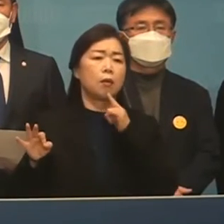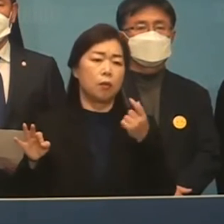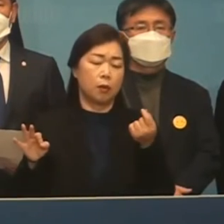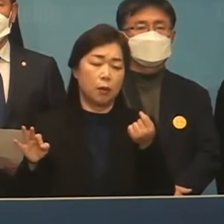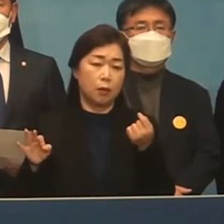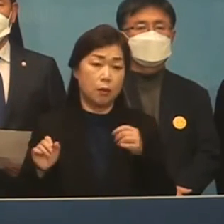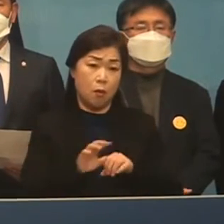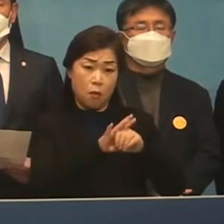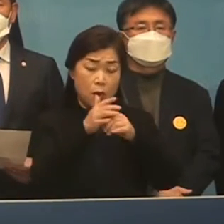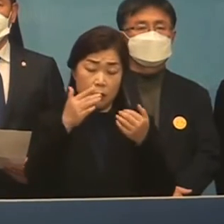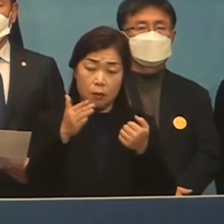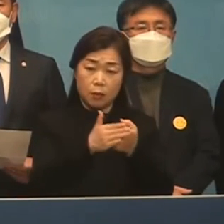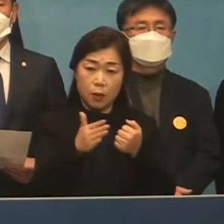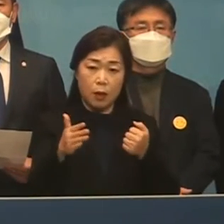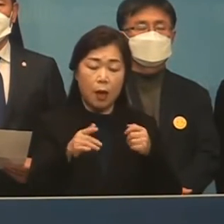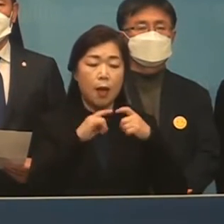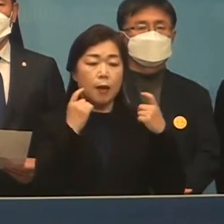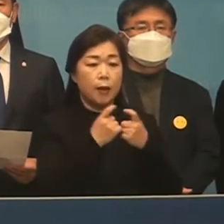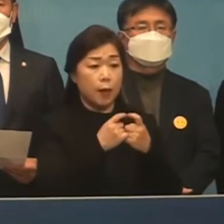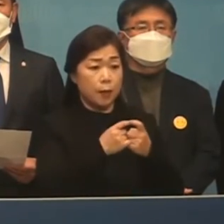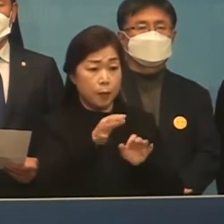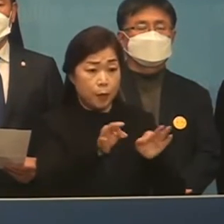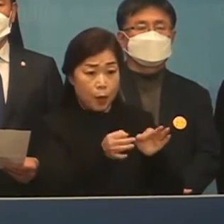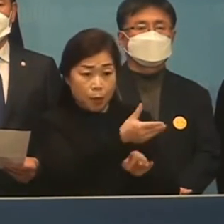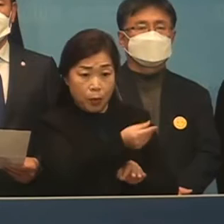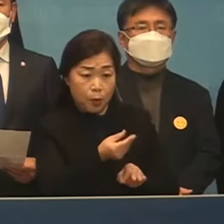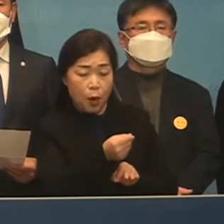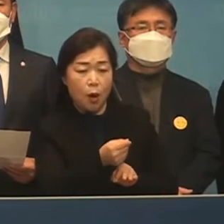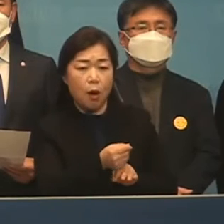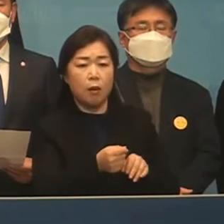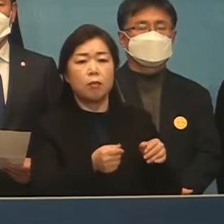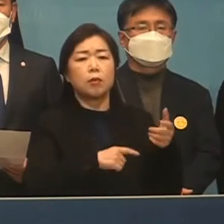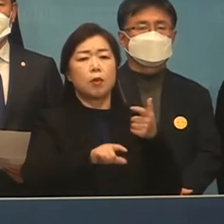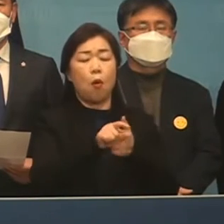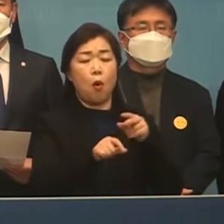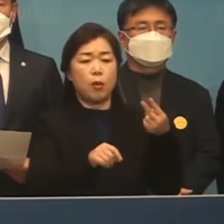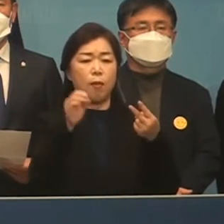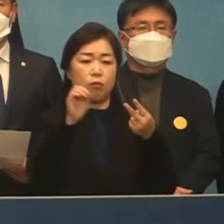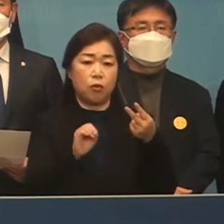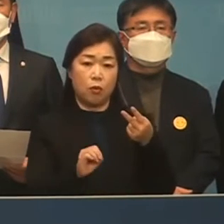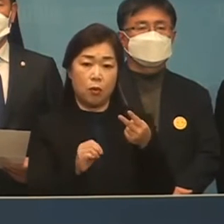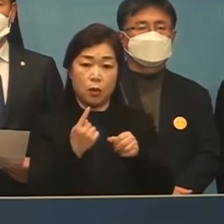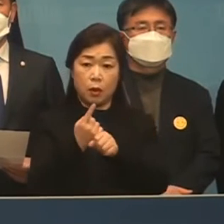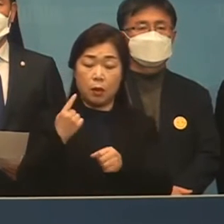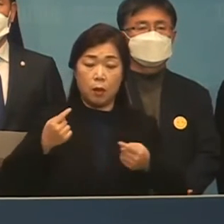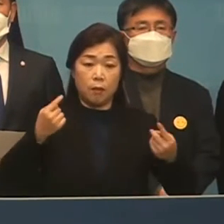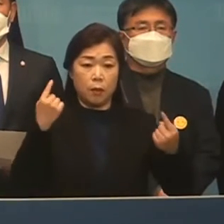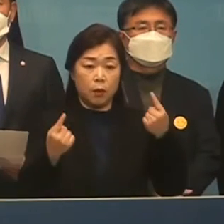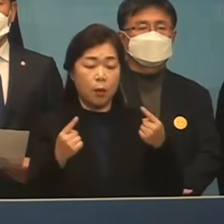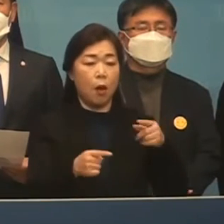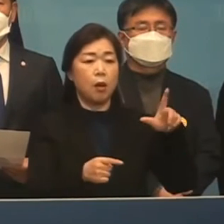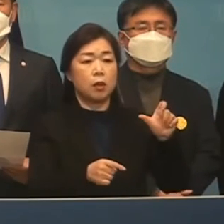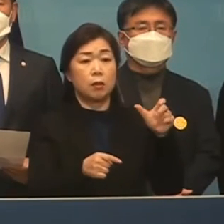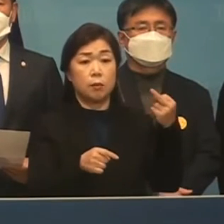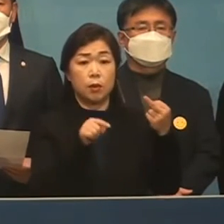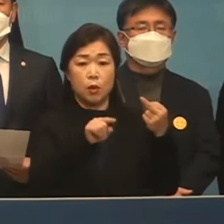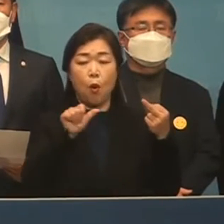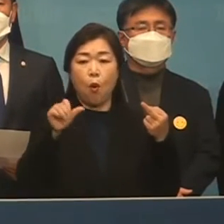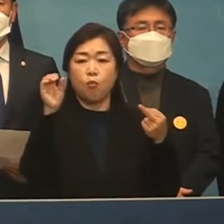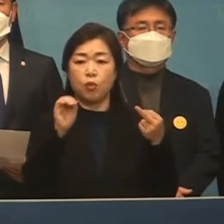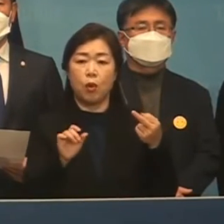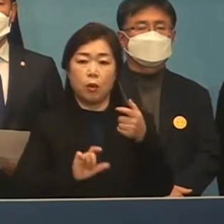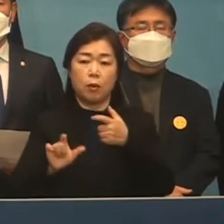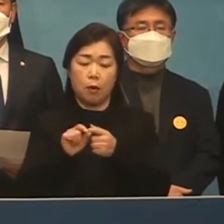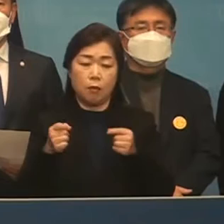코로나19로 지난 가계부채 비율은 200%를 넘어섰습니다. 전년 대비 12.5%를 증가한 것으로